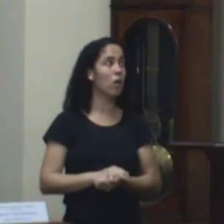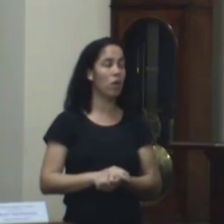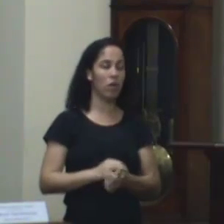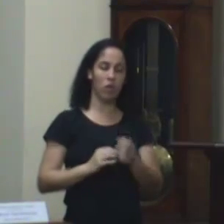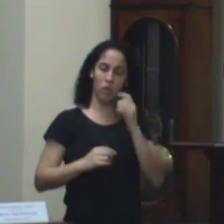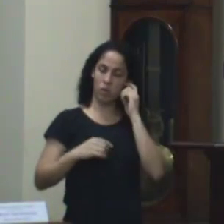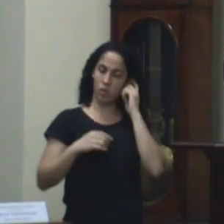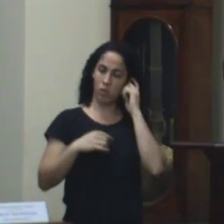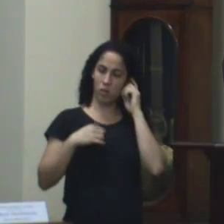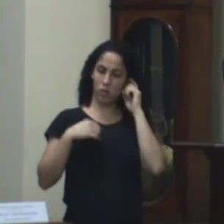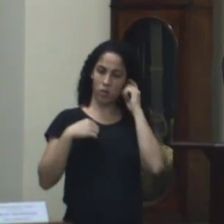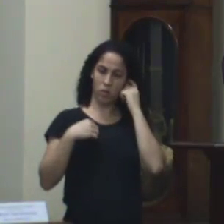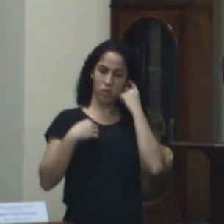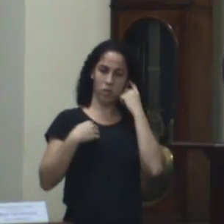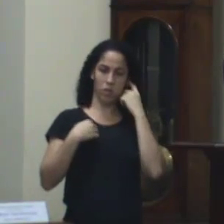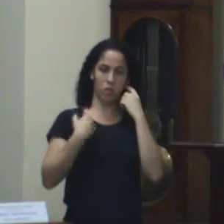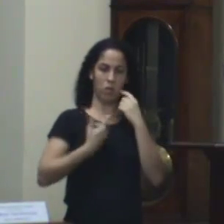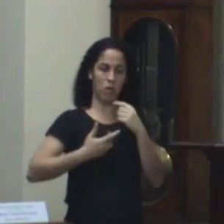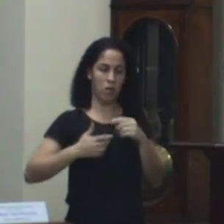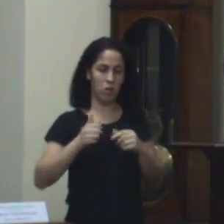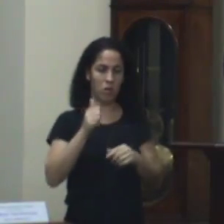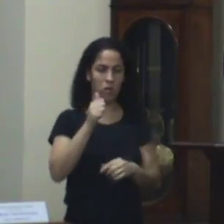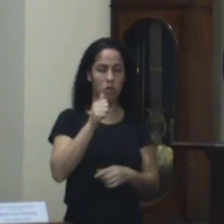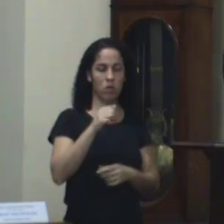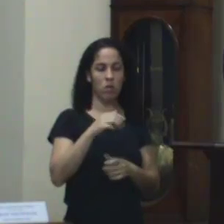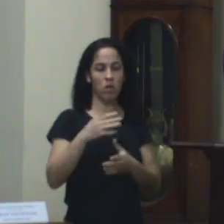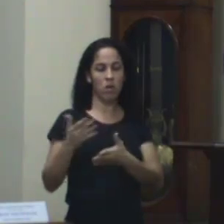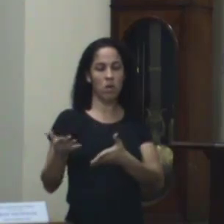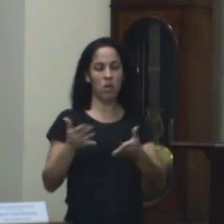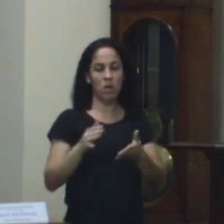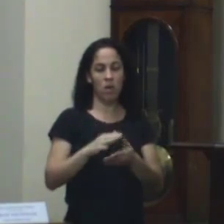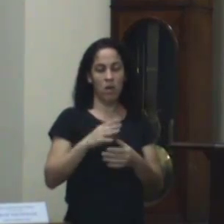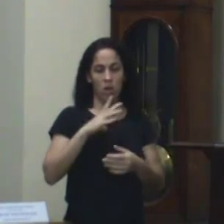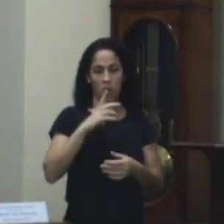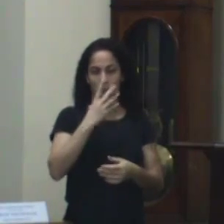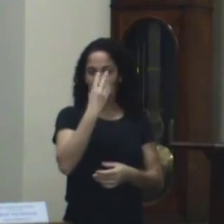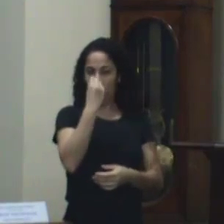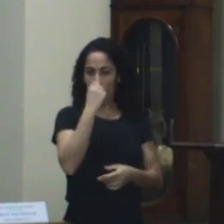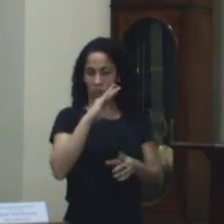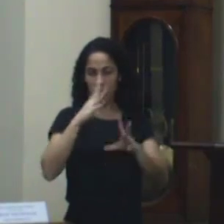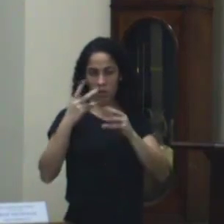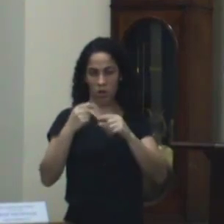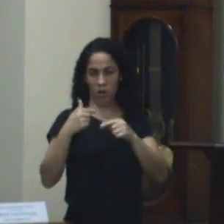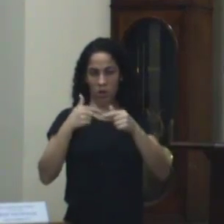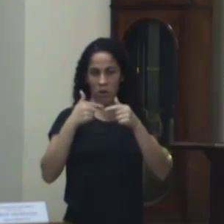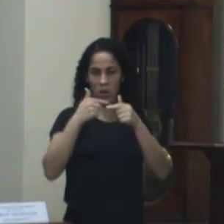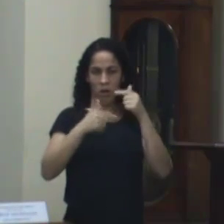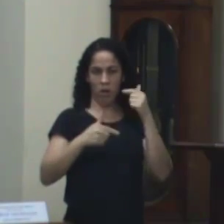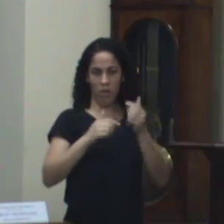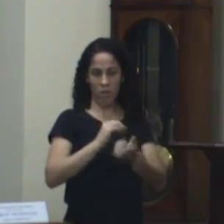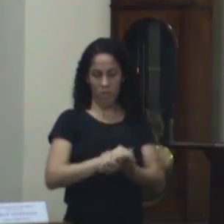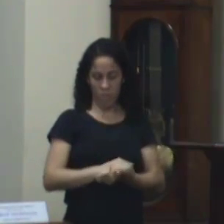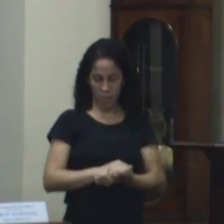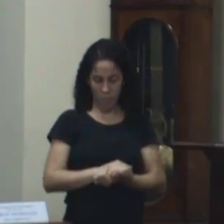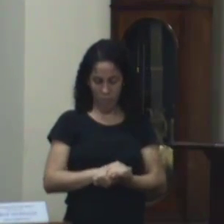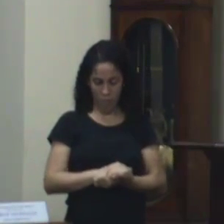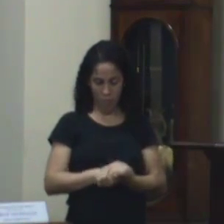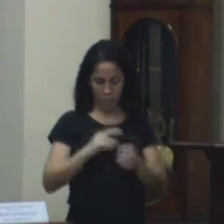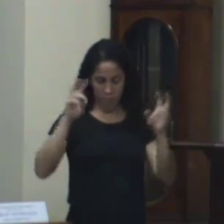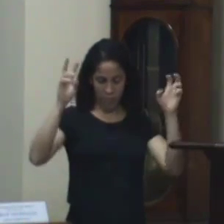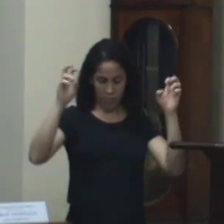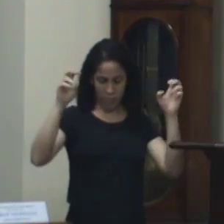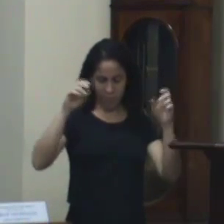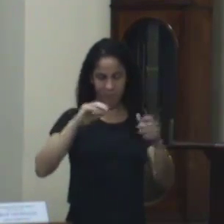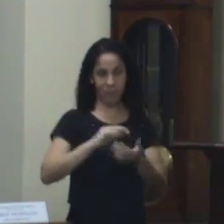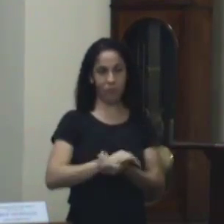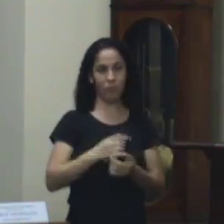nossa anfitriã, e a gente foram feitas as fotos, foi feita a discussão sobre